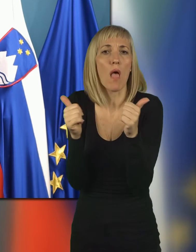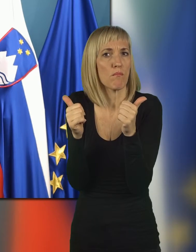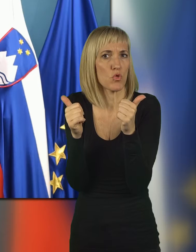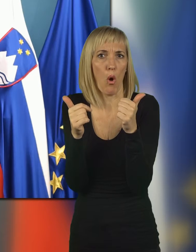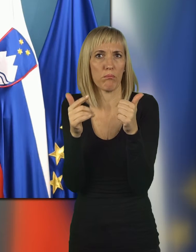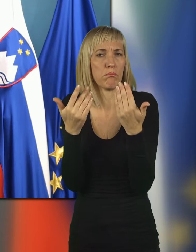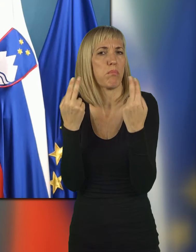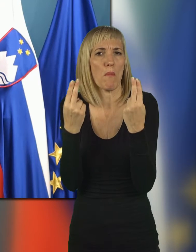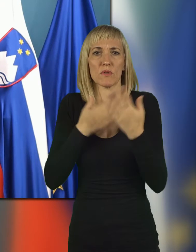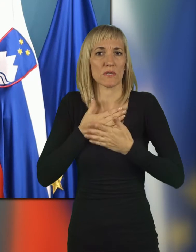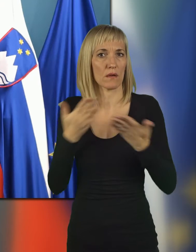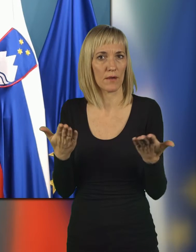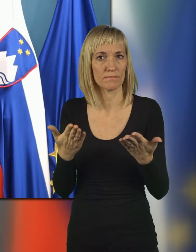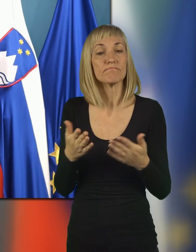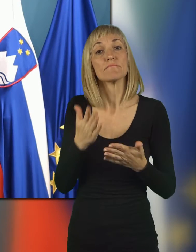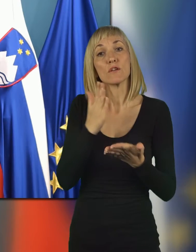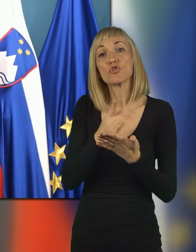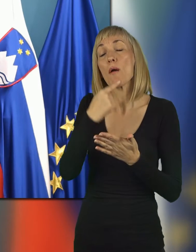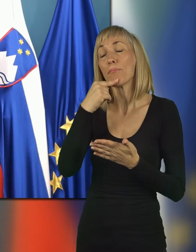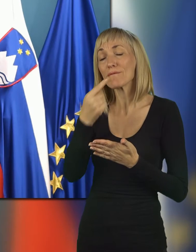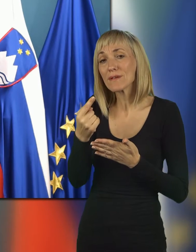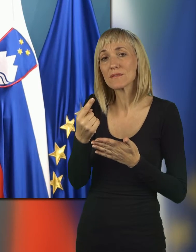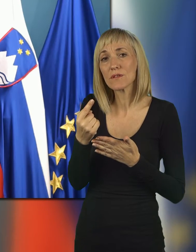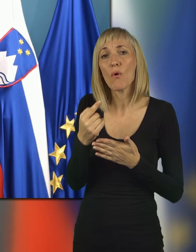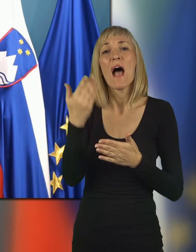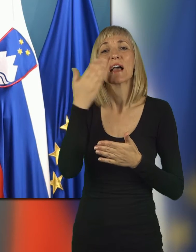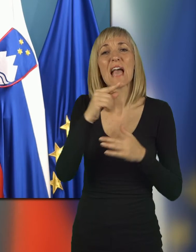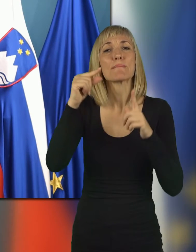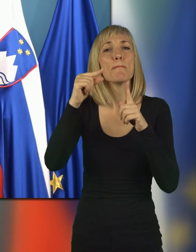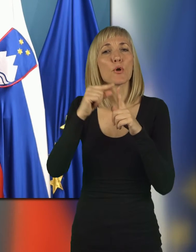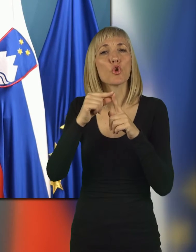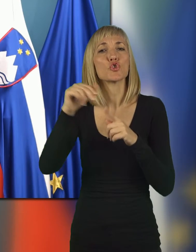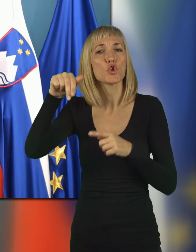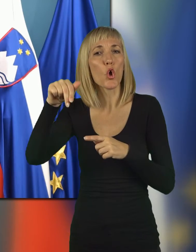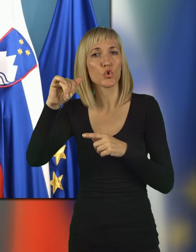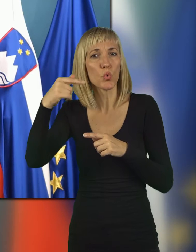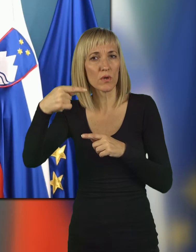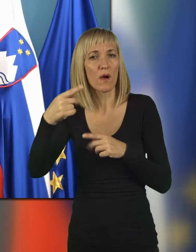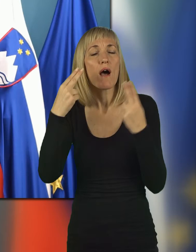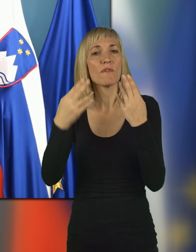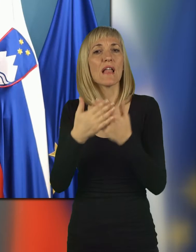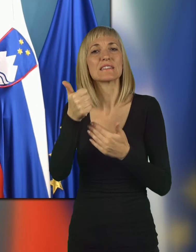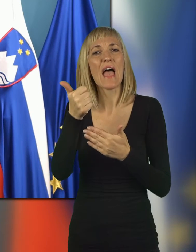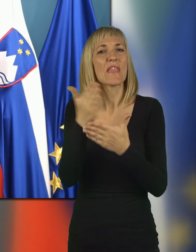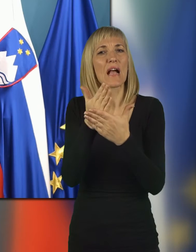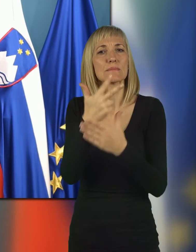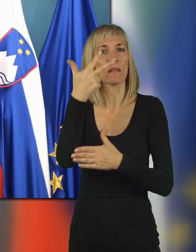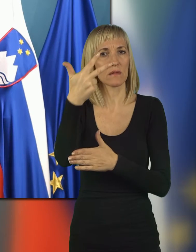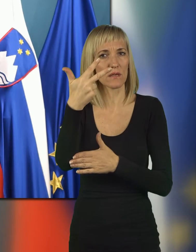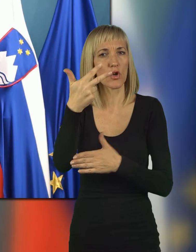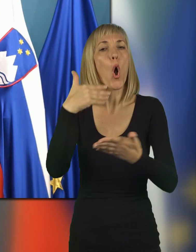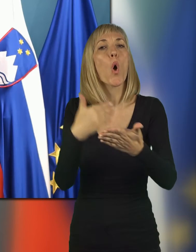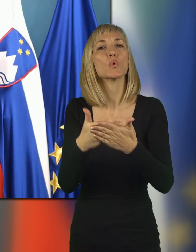pomena? Zaradi tega, ker je že prej omenjeni Herman Potočnik Nordung velja za enega izmed 3